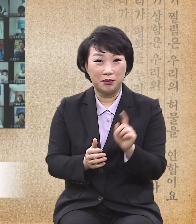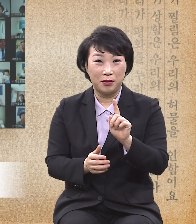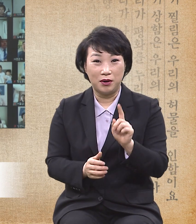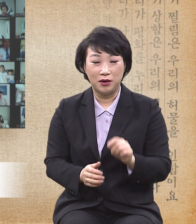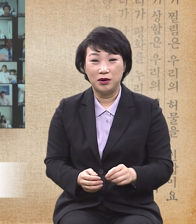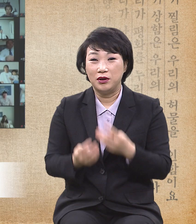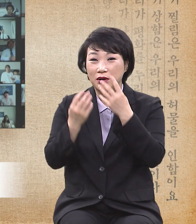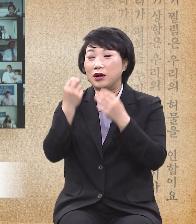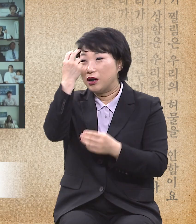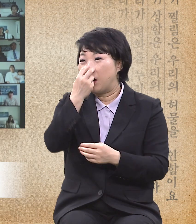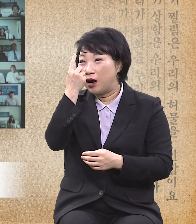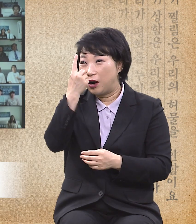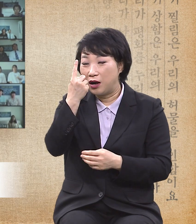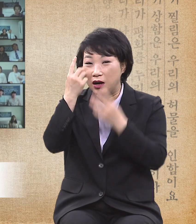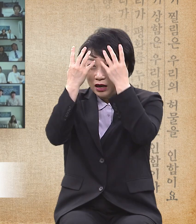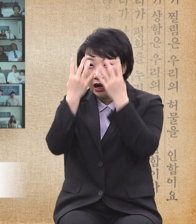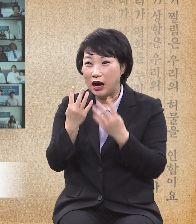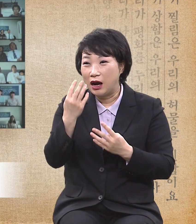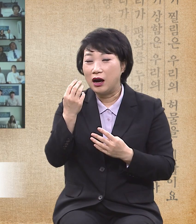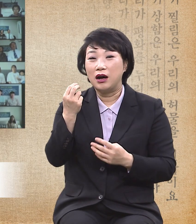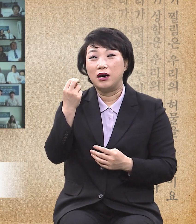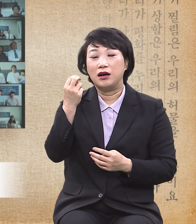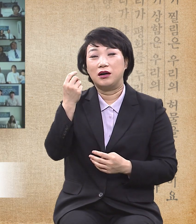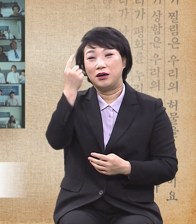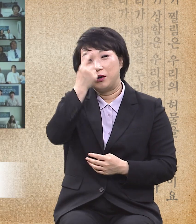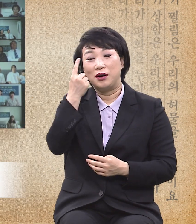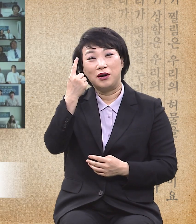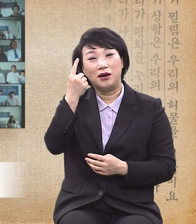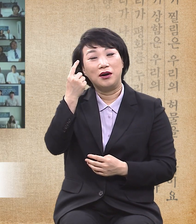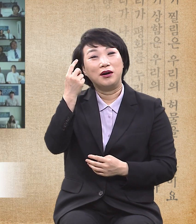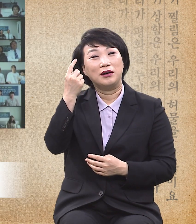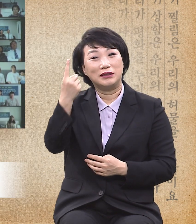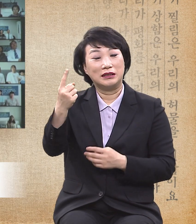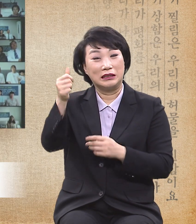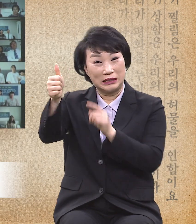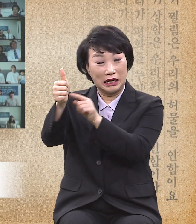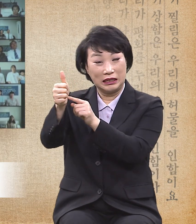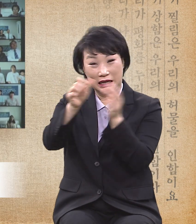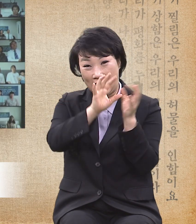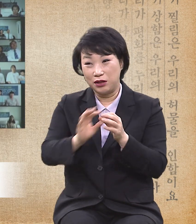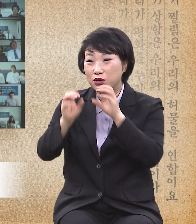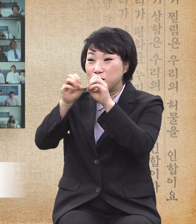어떤 교도소장을 끝까지 전도하잖아요. 응?